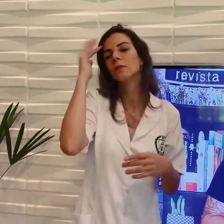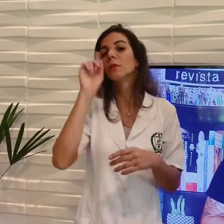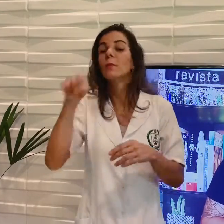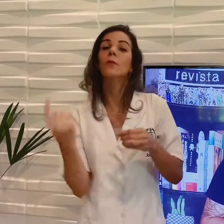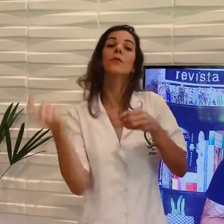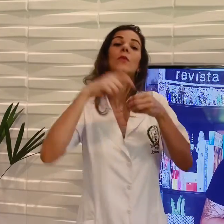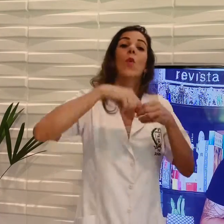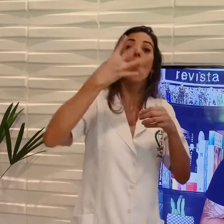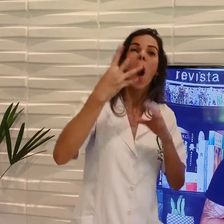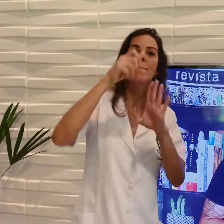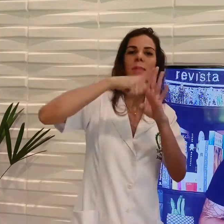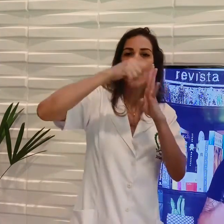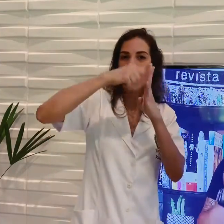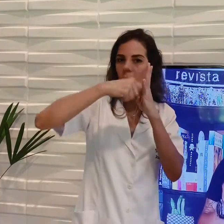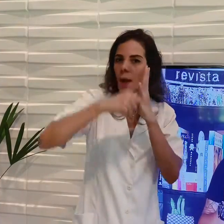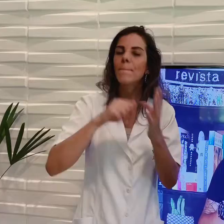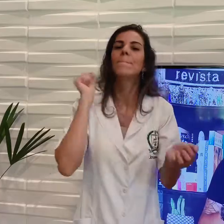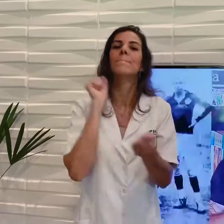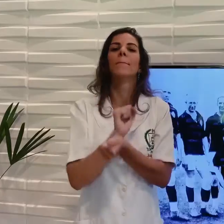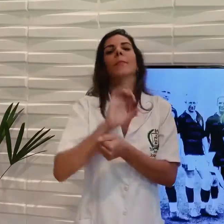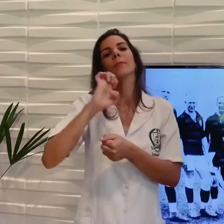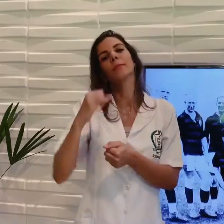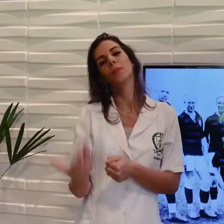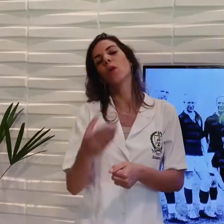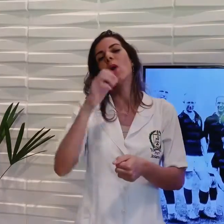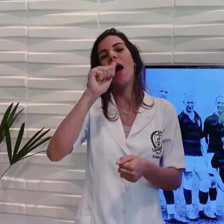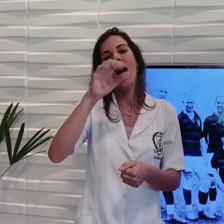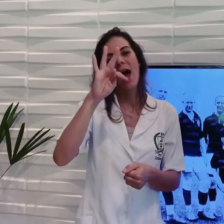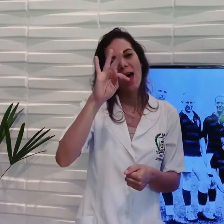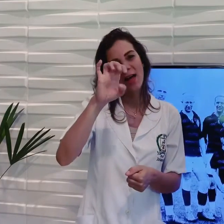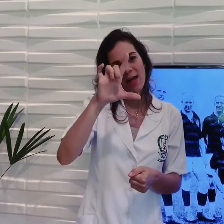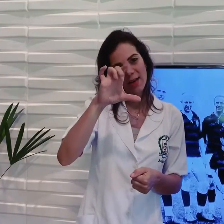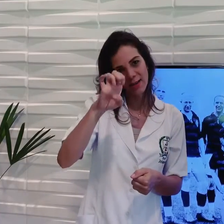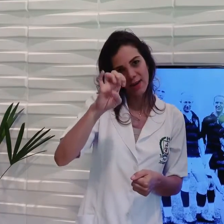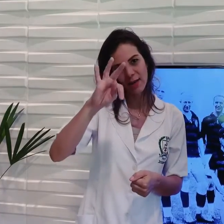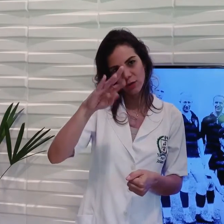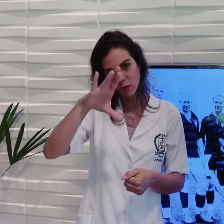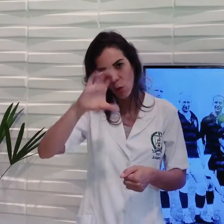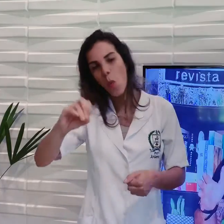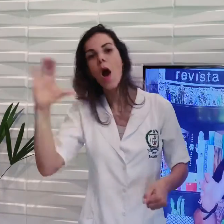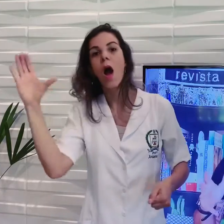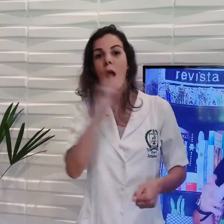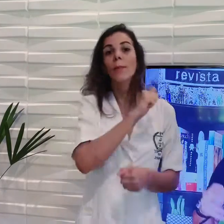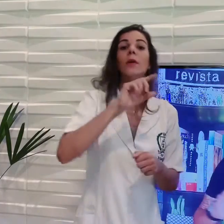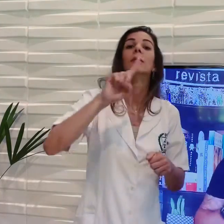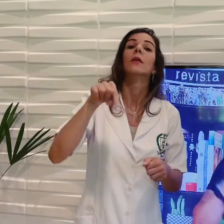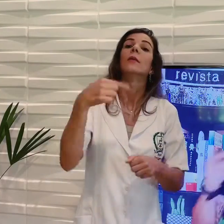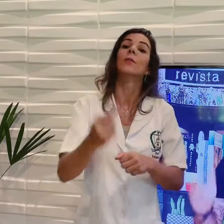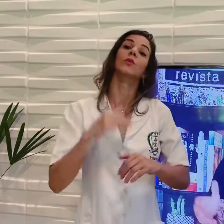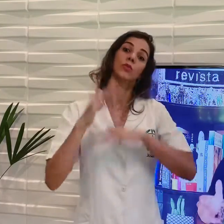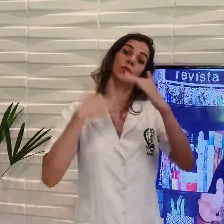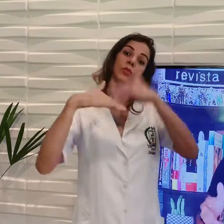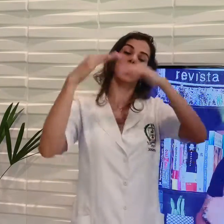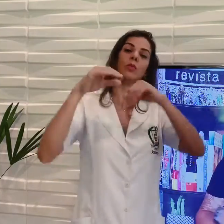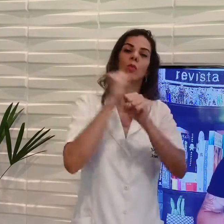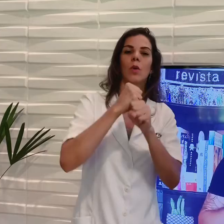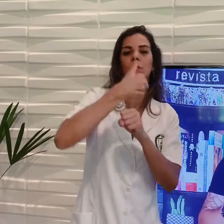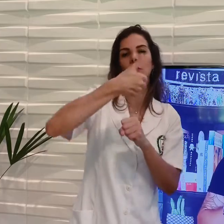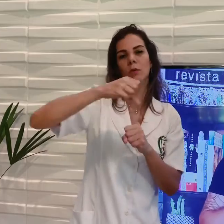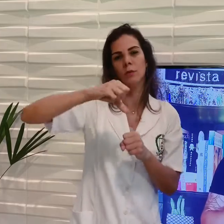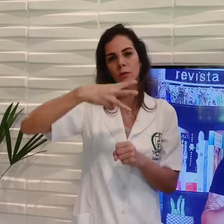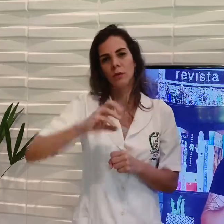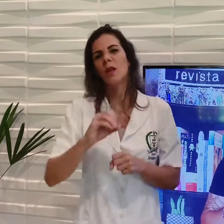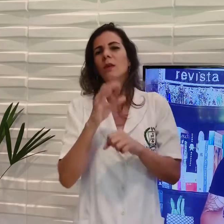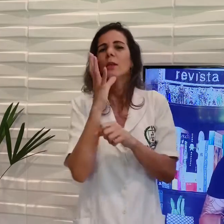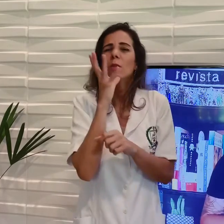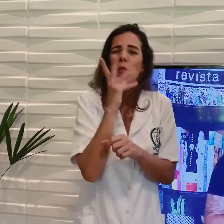4 meses de paralisação e o Atlético foi o campeão. Lembrando o seguinte, a Revolução de 30, a crise em 30, ela durou quase